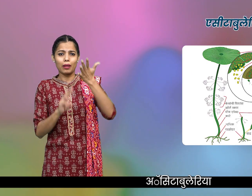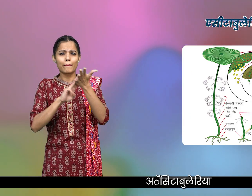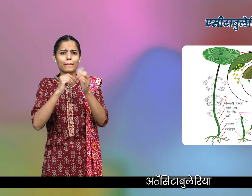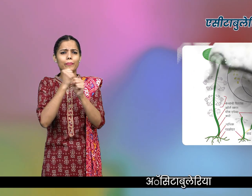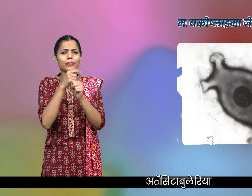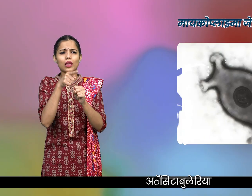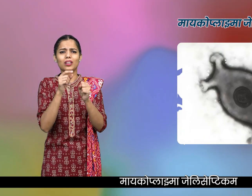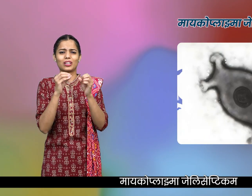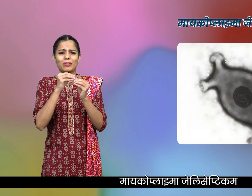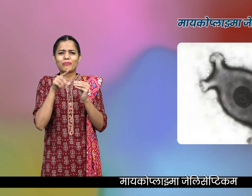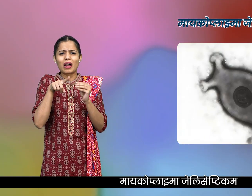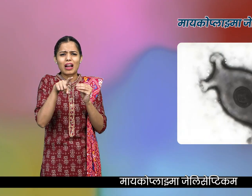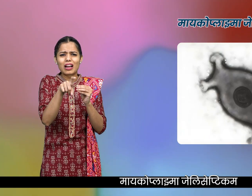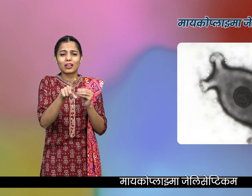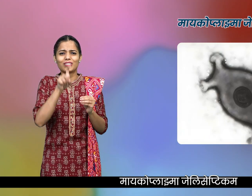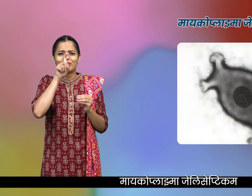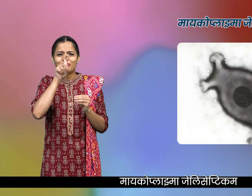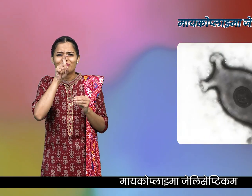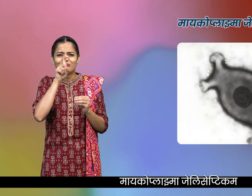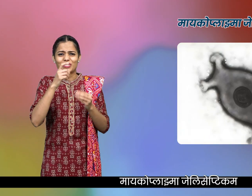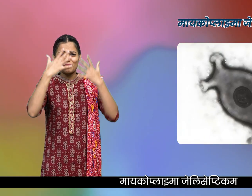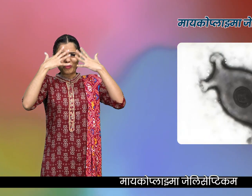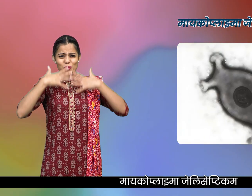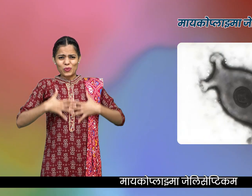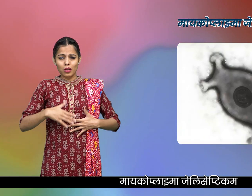ॲसिटाबुलेरिया, मायक्रोप्लाज्मा जेलीसेप्टिकम.